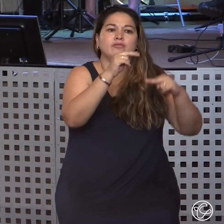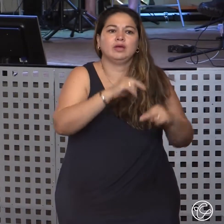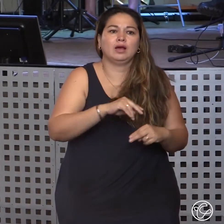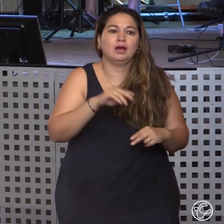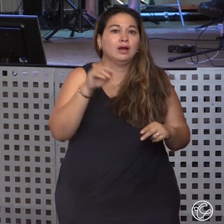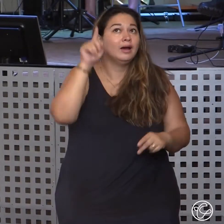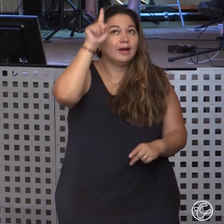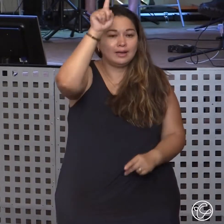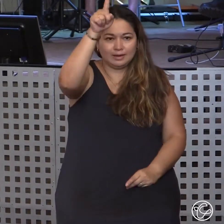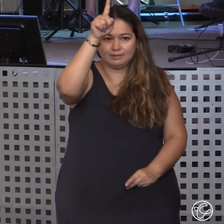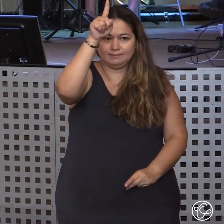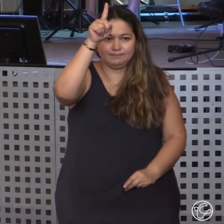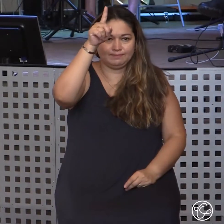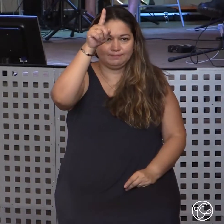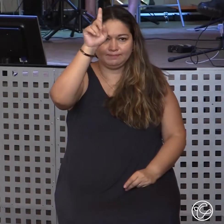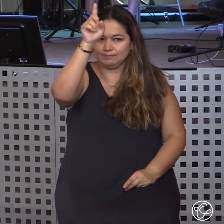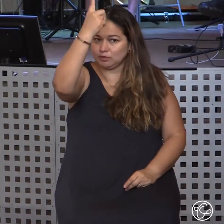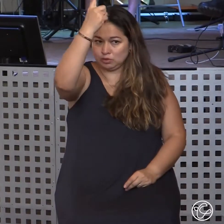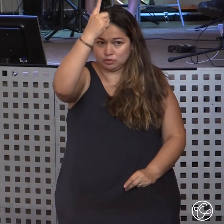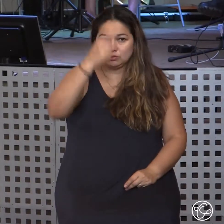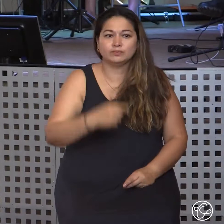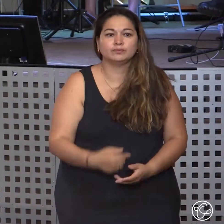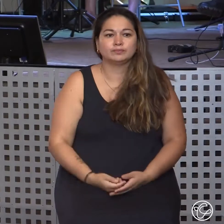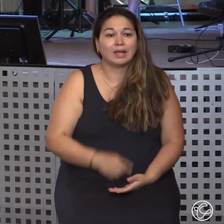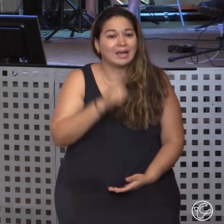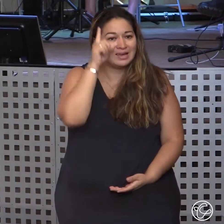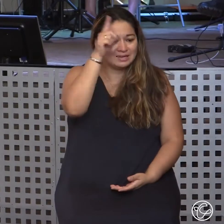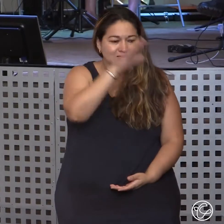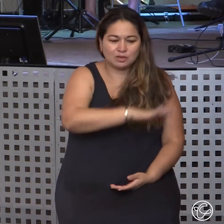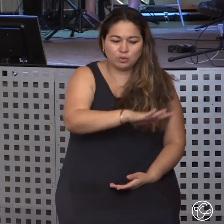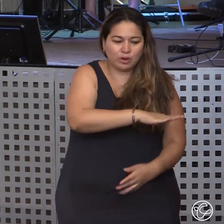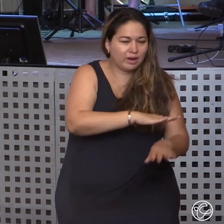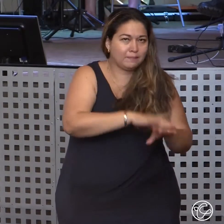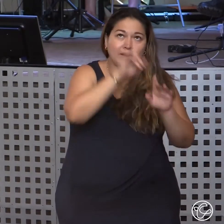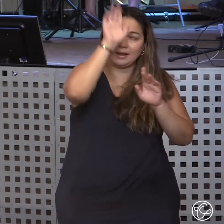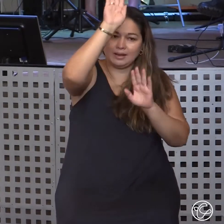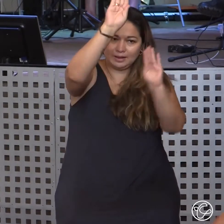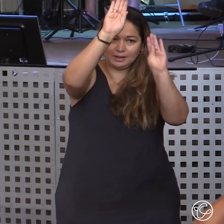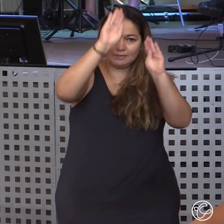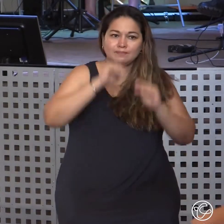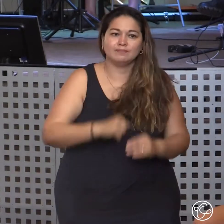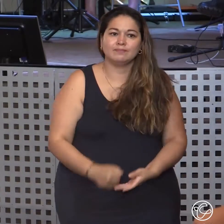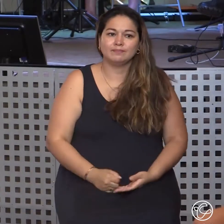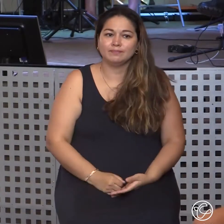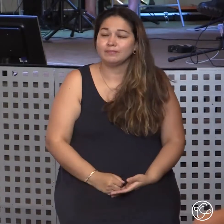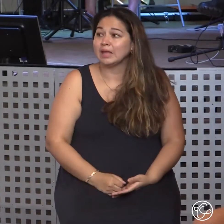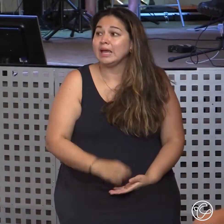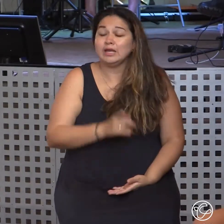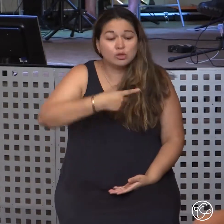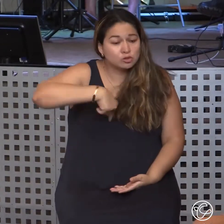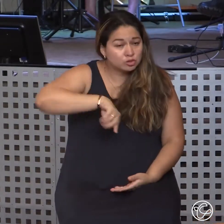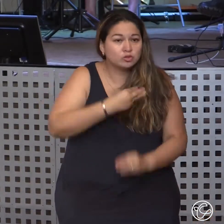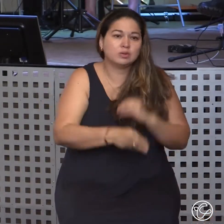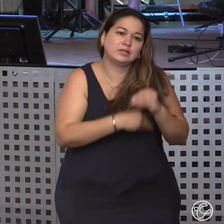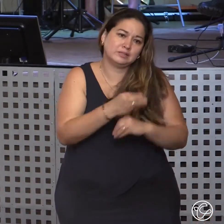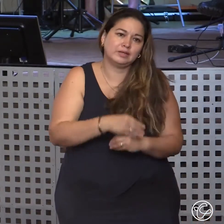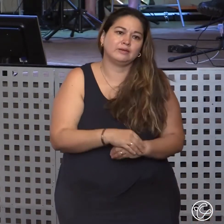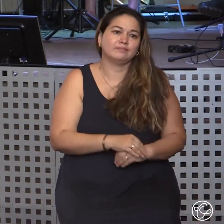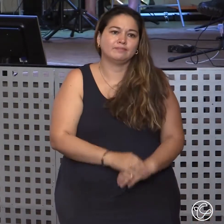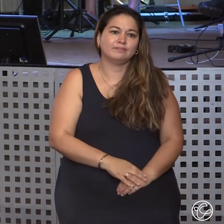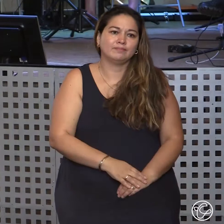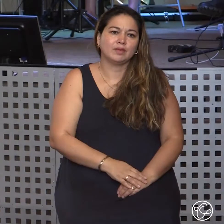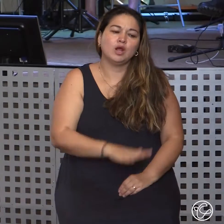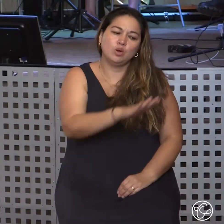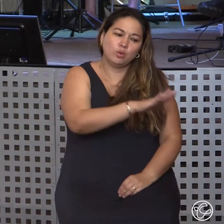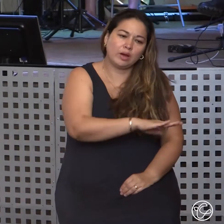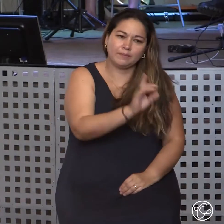Todo un montón de cosas más. Ese es el primer espacio. Y José lo hizo. ¿Cómo lo hizo? Y aquí es la palabra